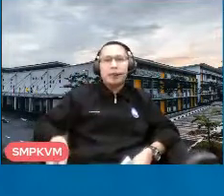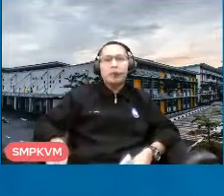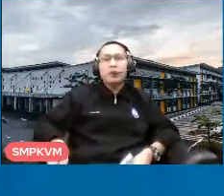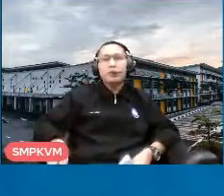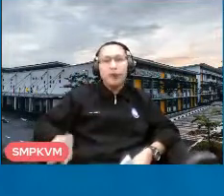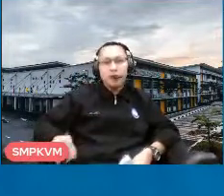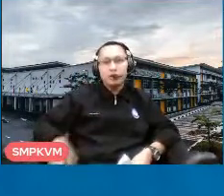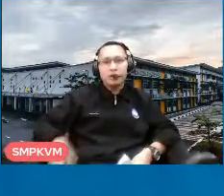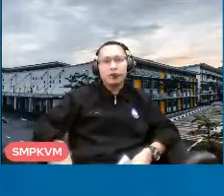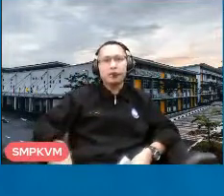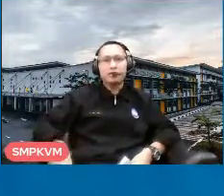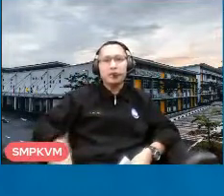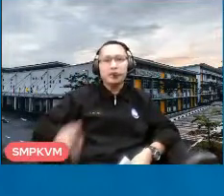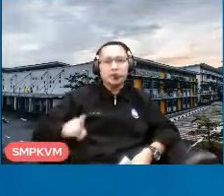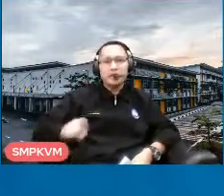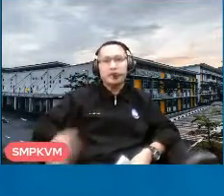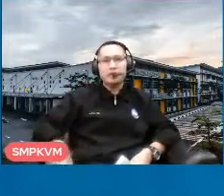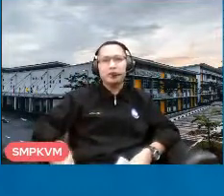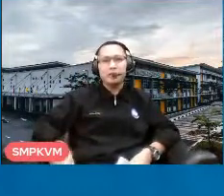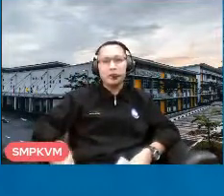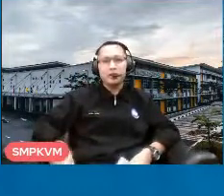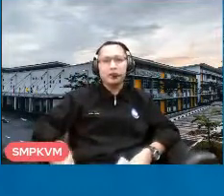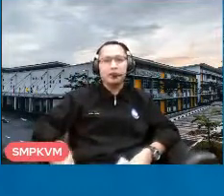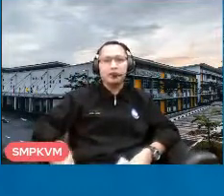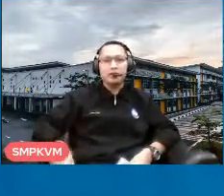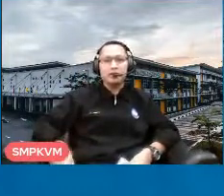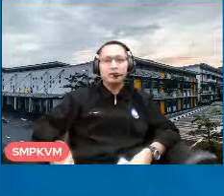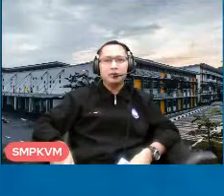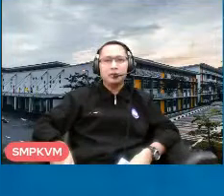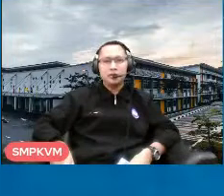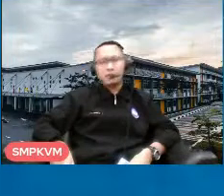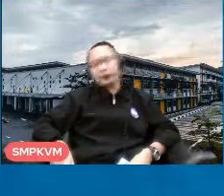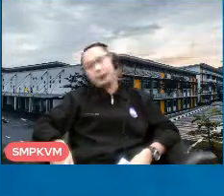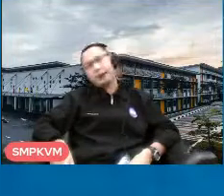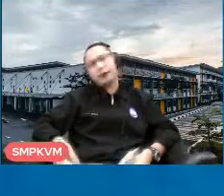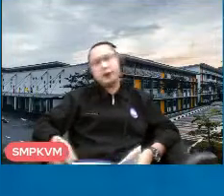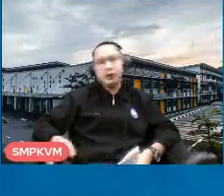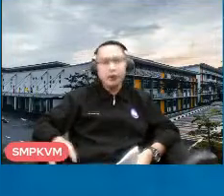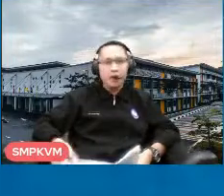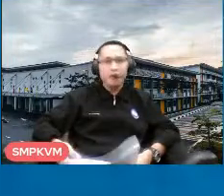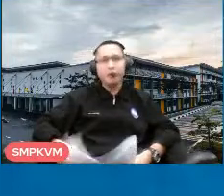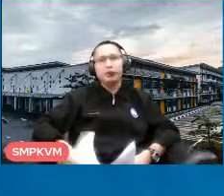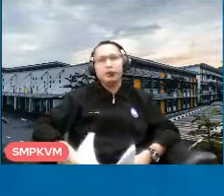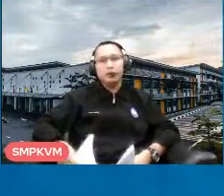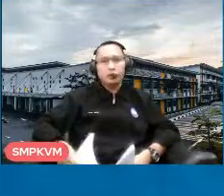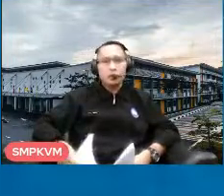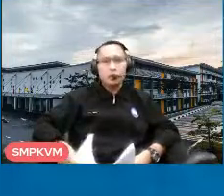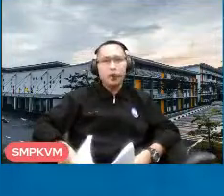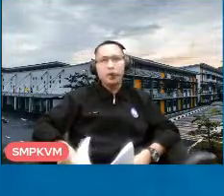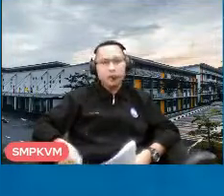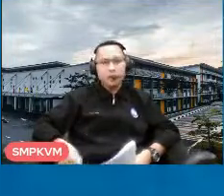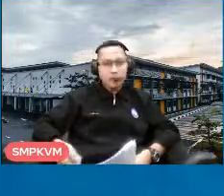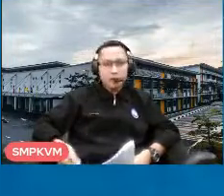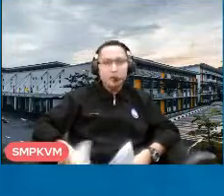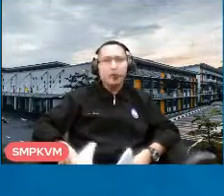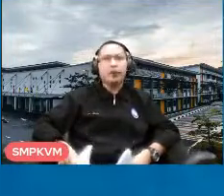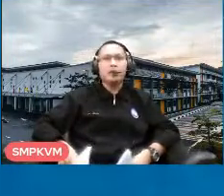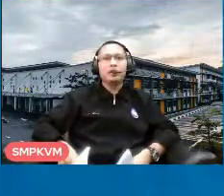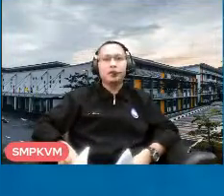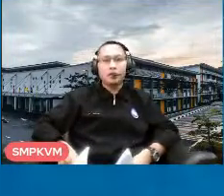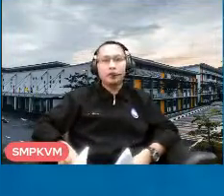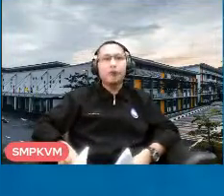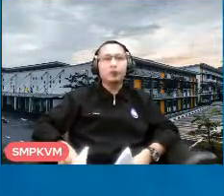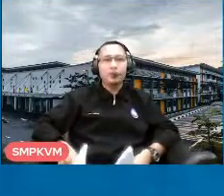ikut masuk yang tetapkan oleh pihak asrama Tuh Di Ajo nih belajarnya hasil pelepah diberi nasehat teguran capirox